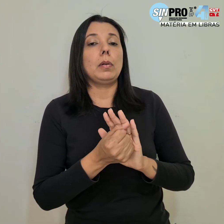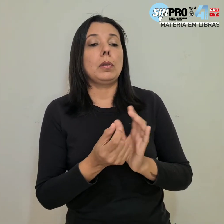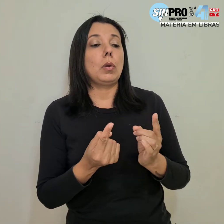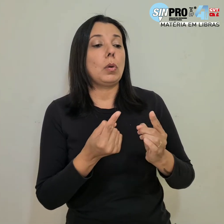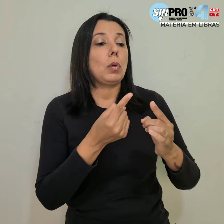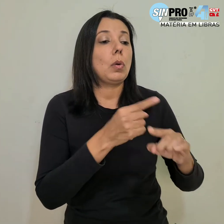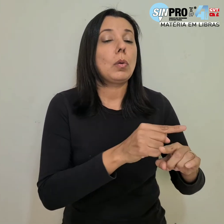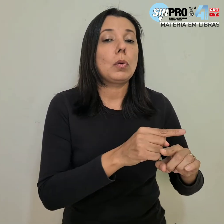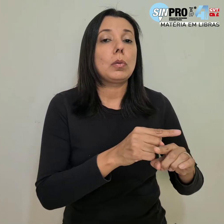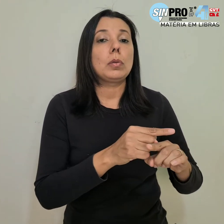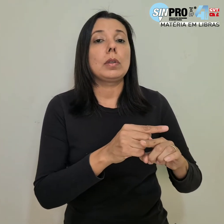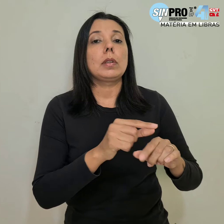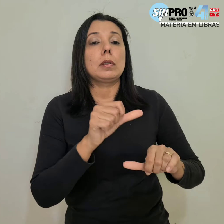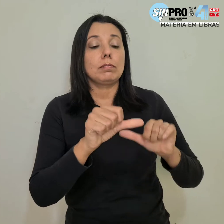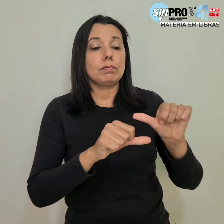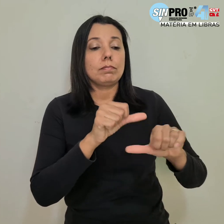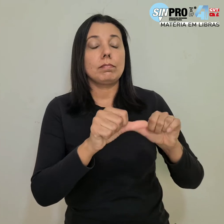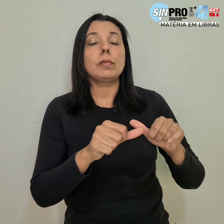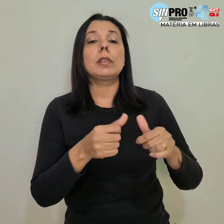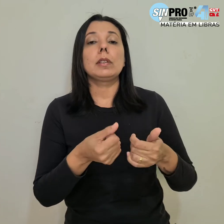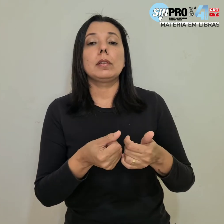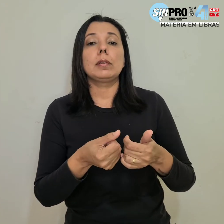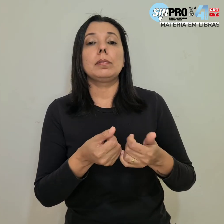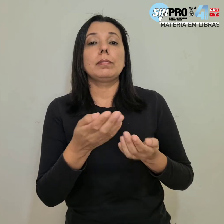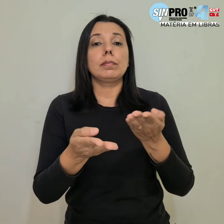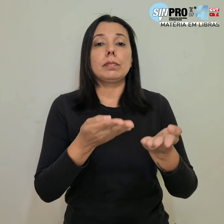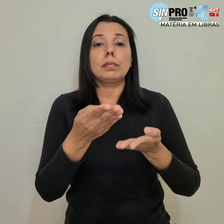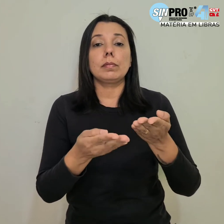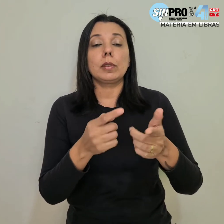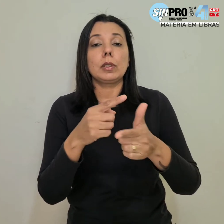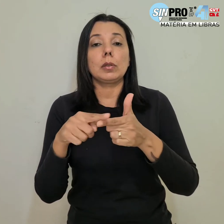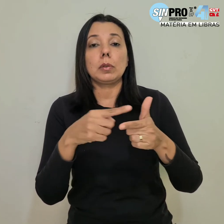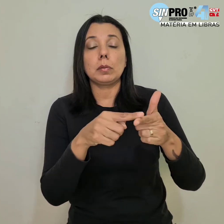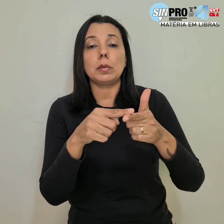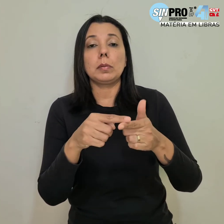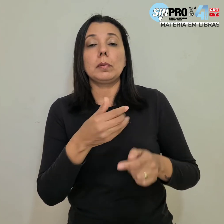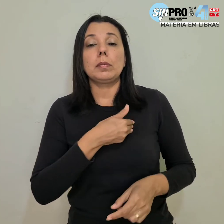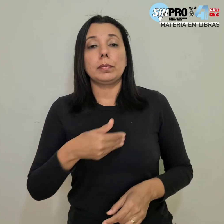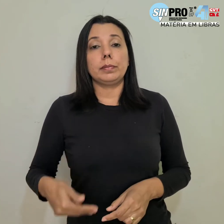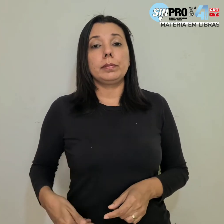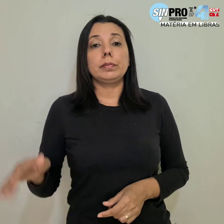virada no tratamento da crise pelo governo federal.